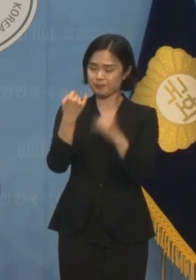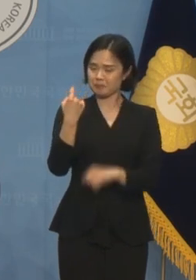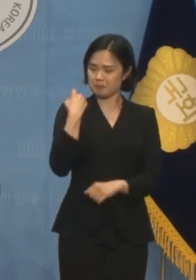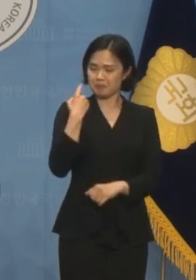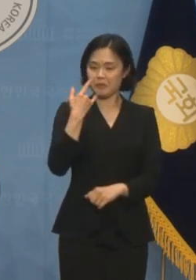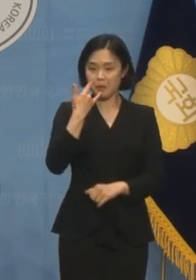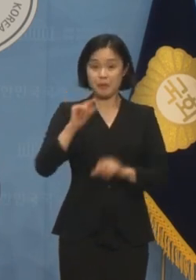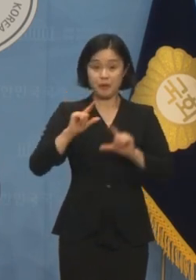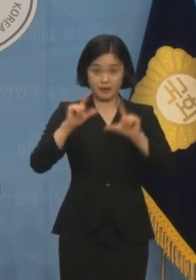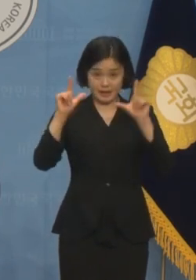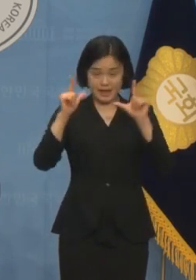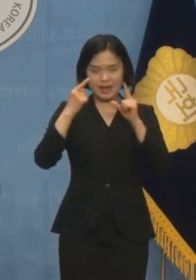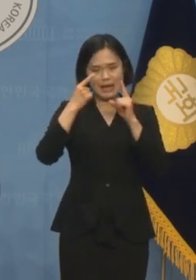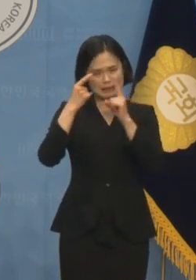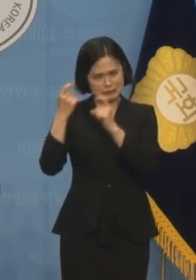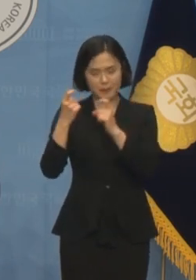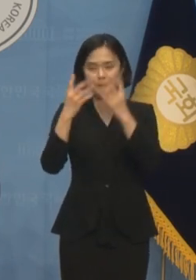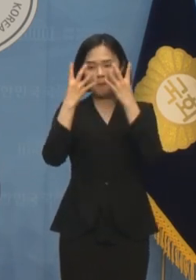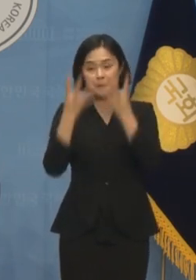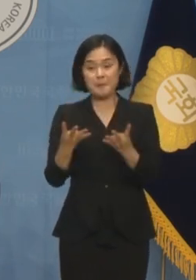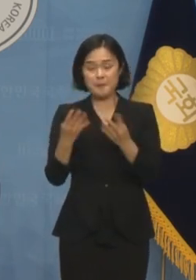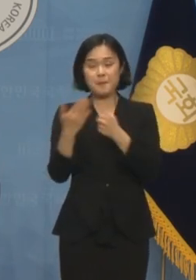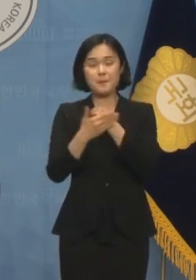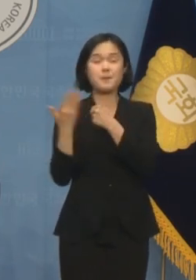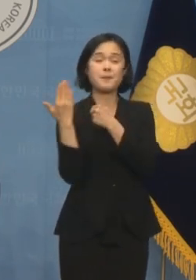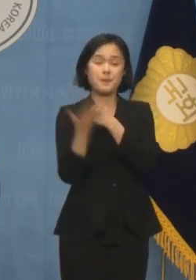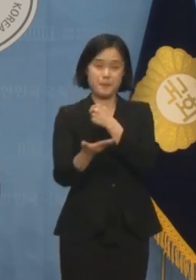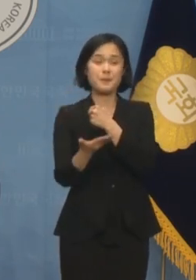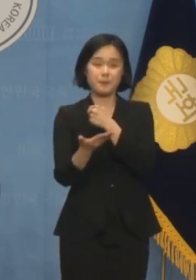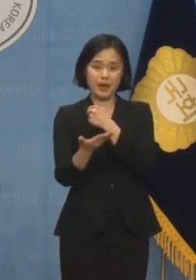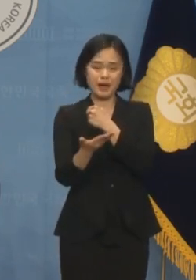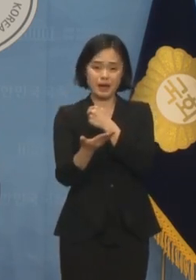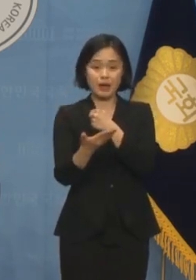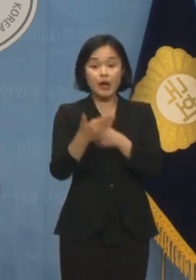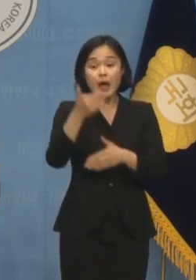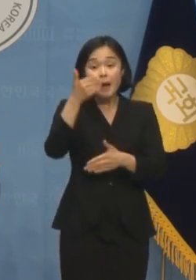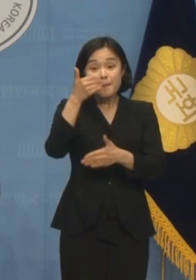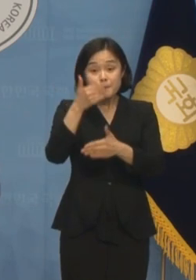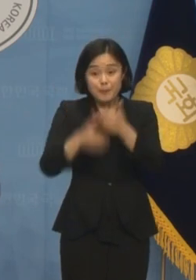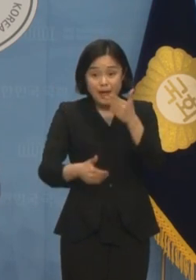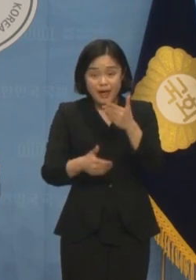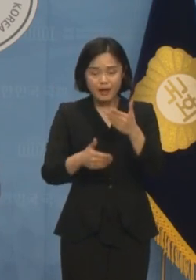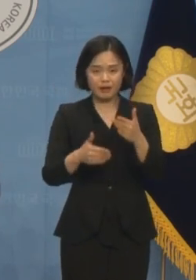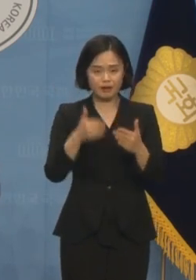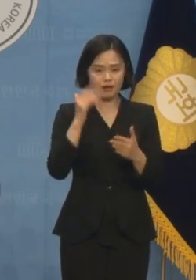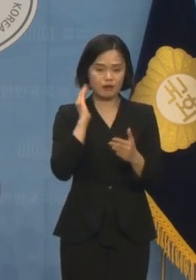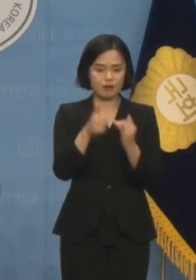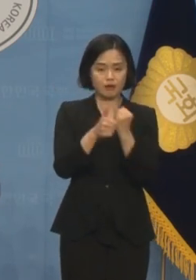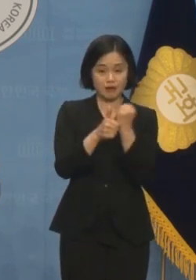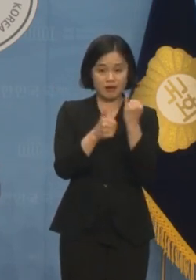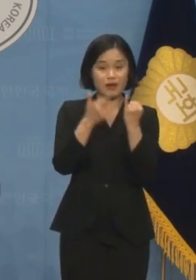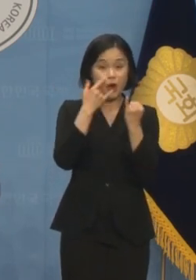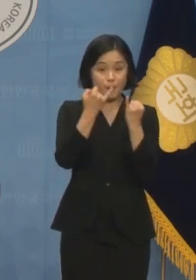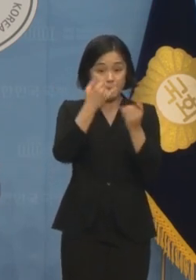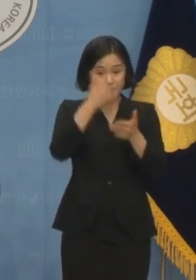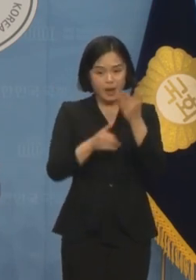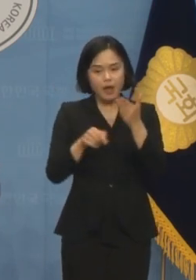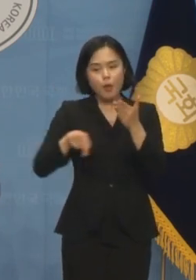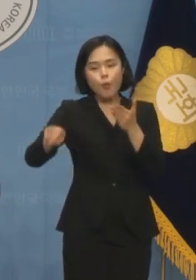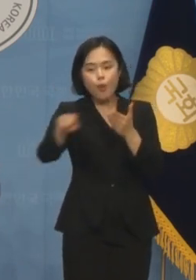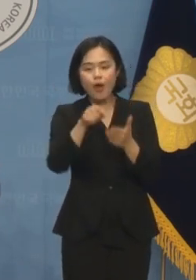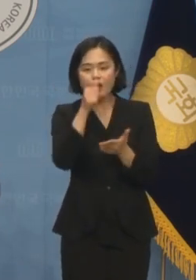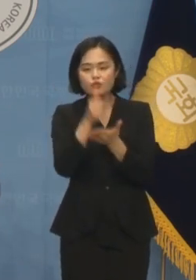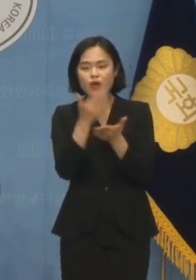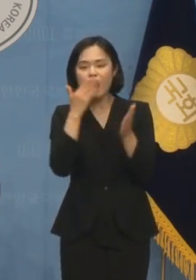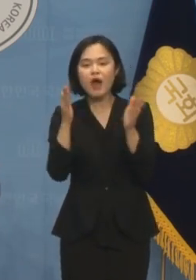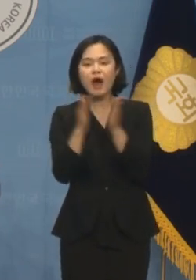결정된 장모 최은순 씨를 제외한 공범들은 모두 처벌받았습니다. 그리고 두 분이 주가